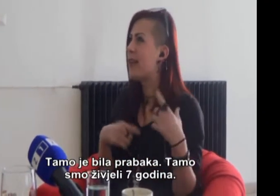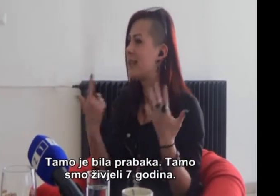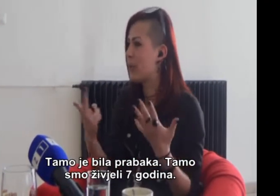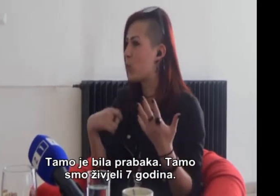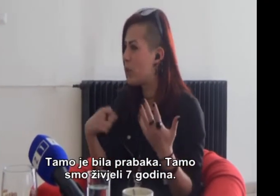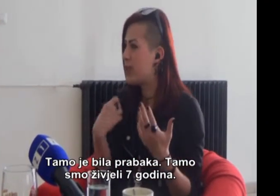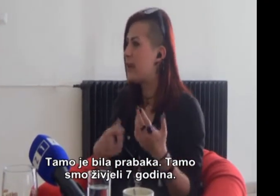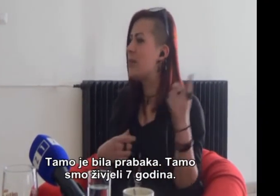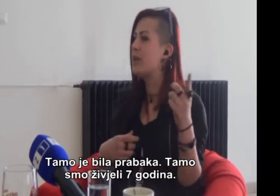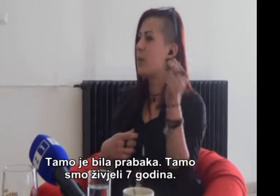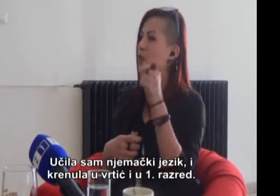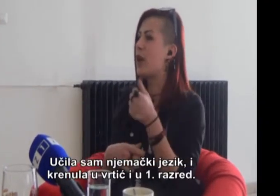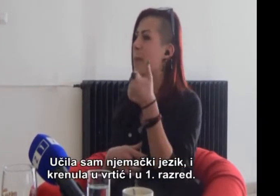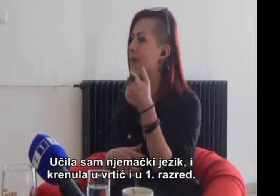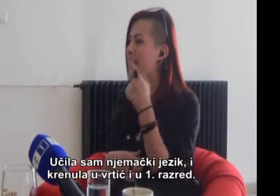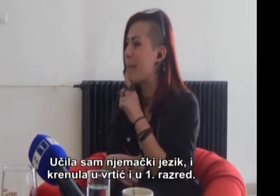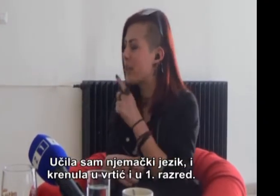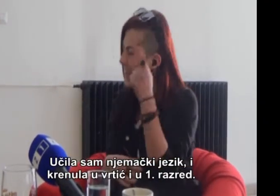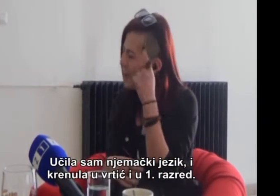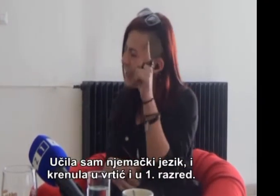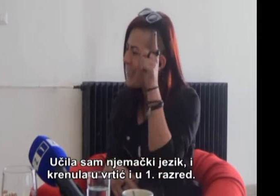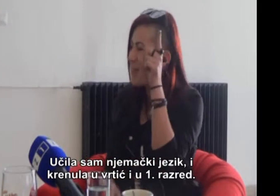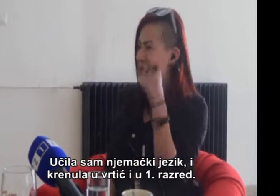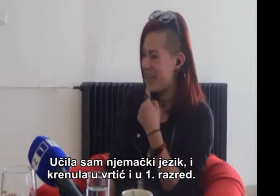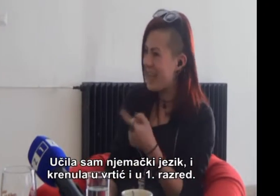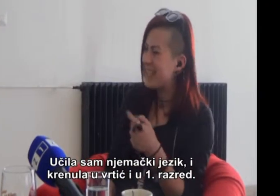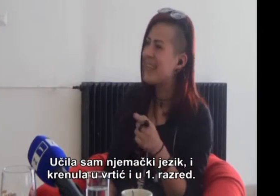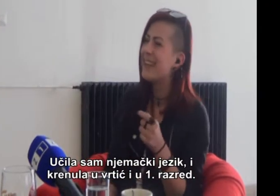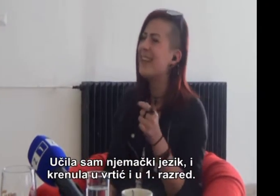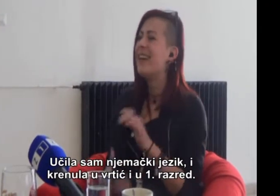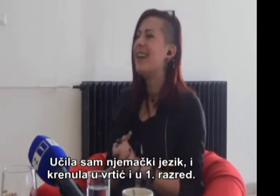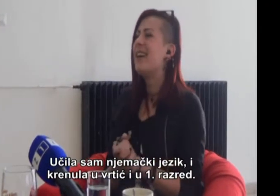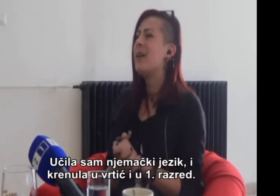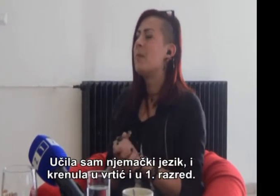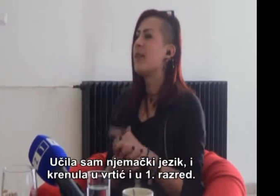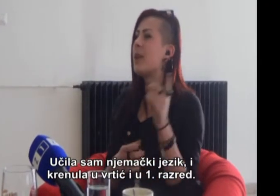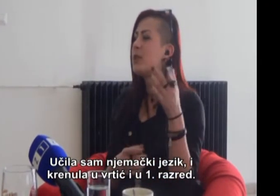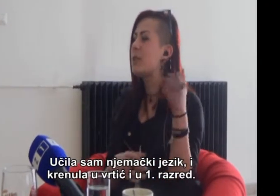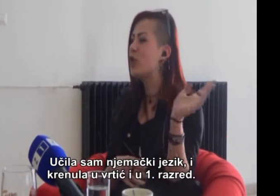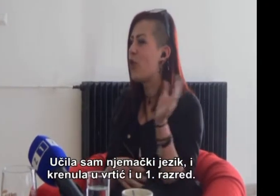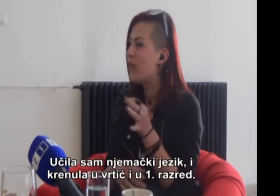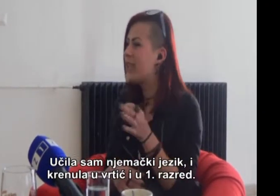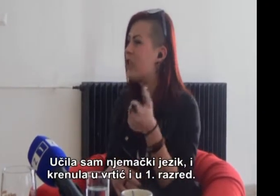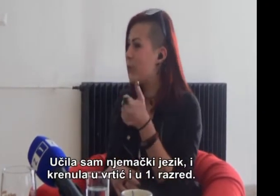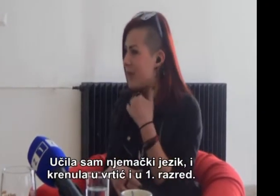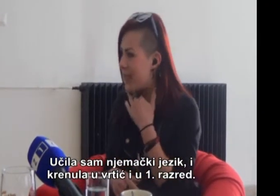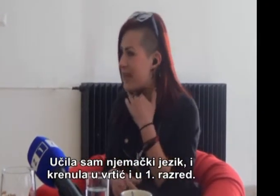živjeli 7 godina. Tamo sam naučila prvi njemački jezik. Tamo sam išla u vrtić, ljubim